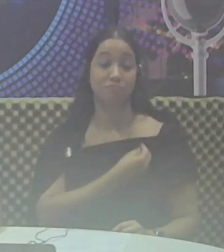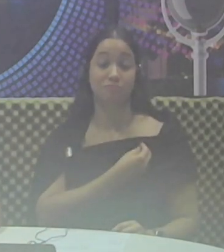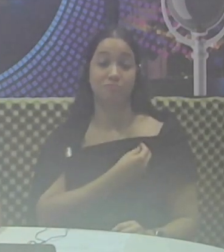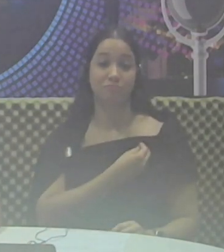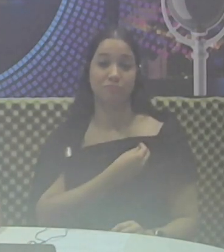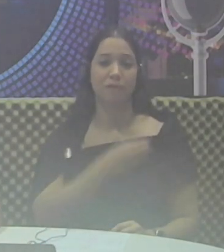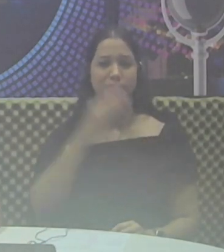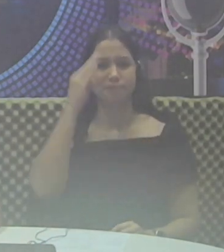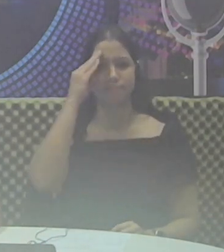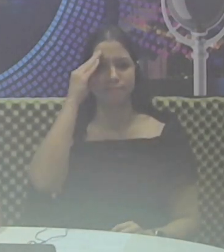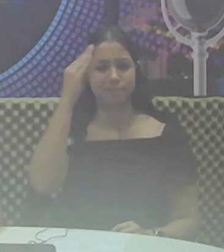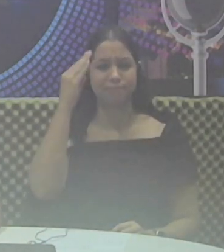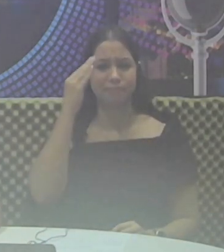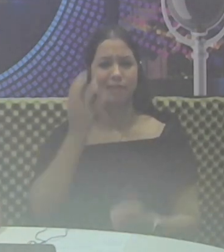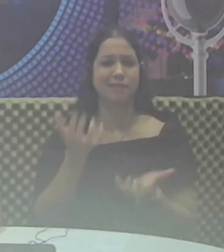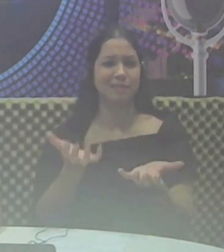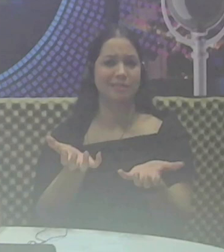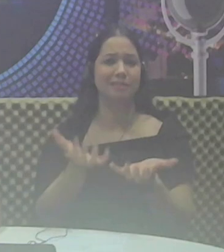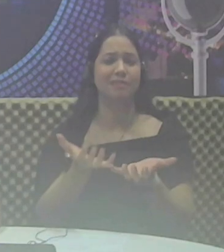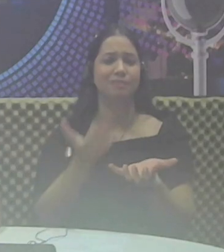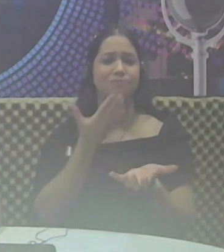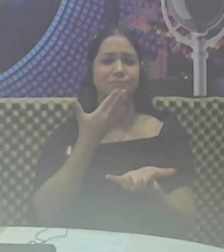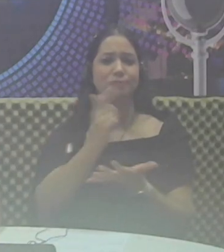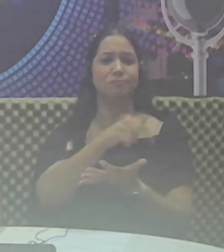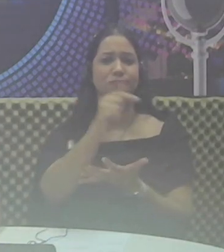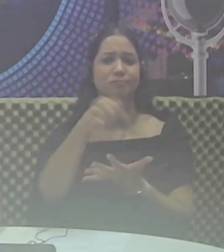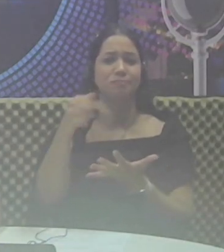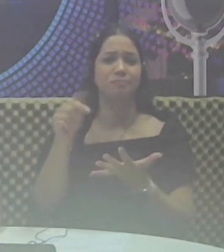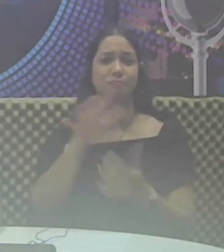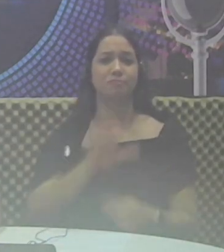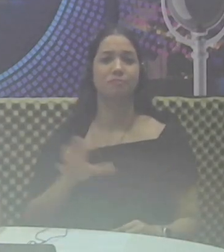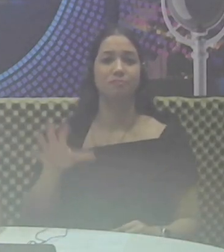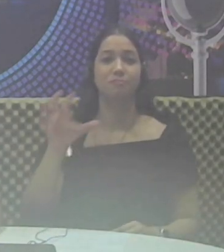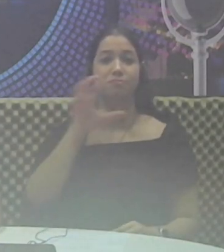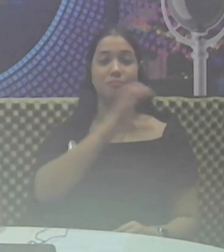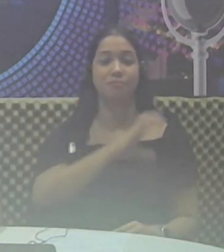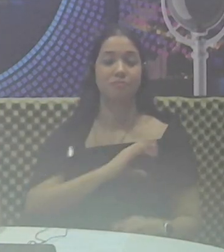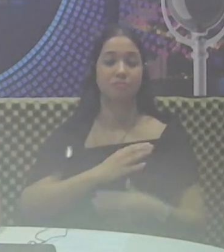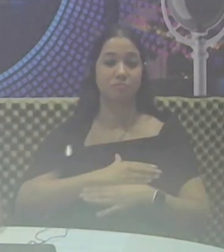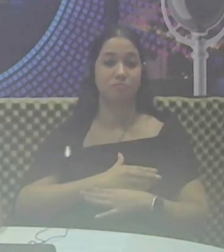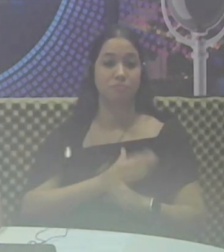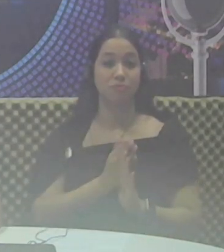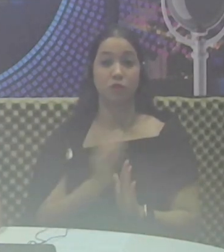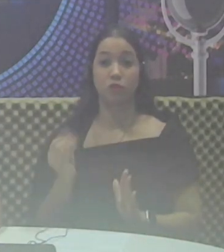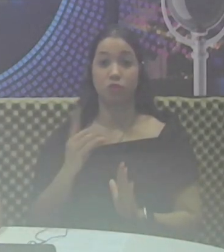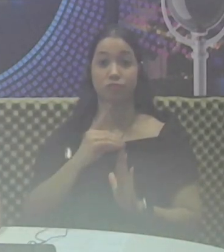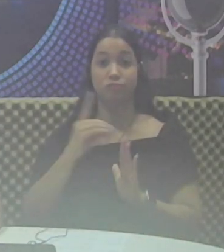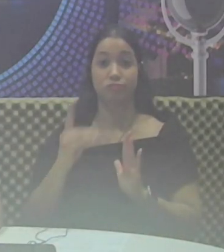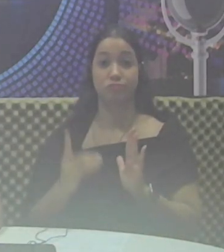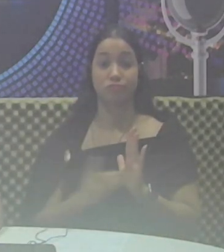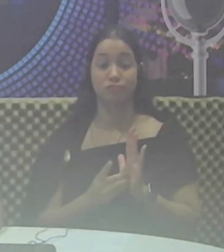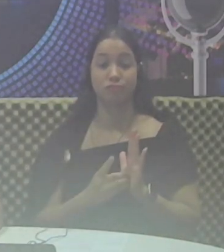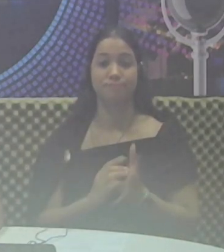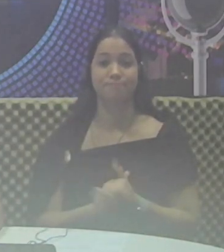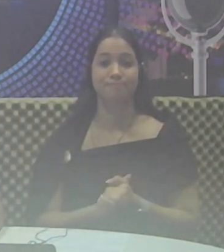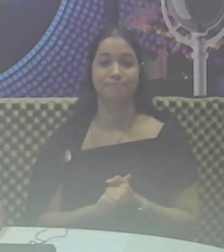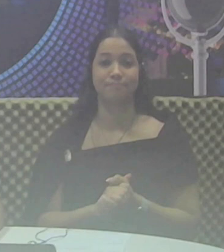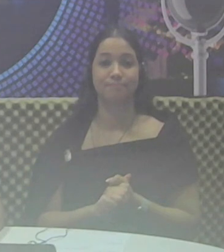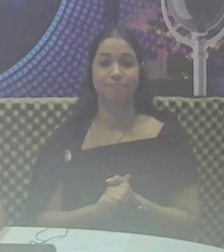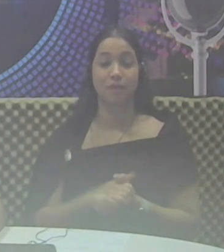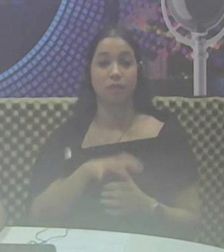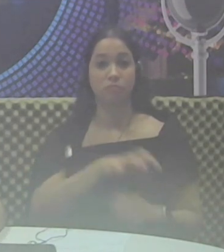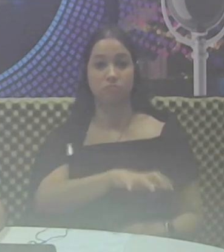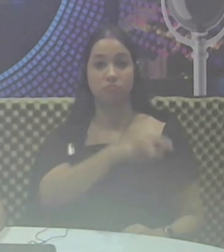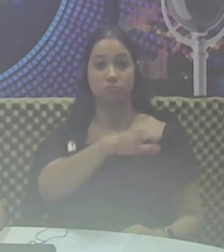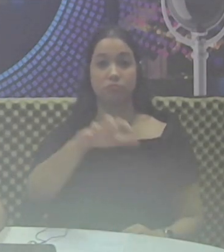os principais anseios e demandas de cada área para a formatação do novo Plano Diretor. Os fóruns regionais